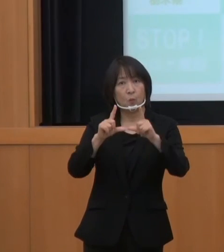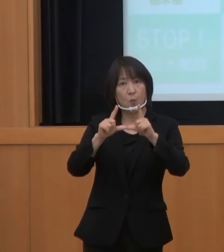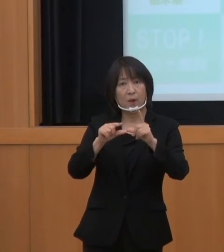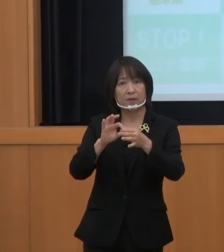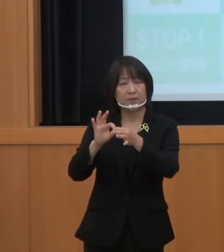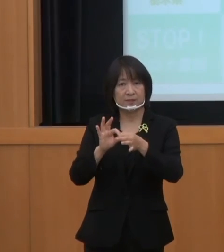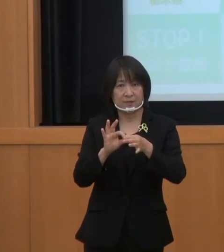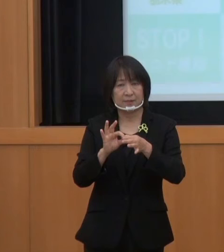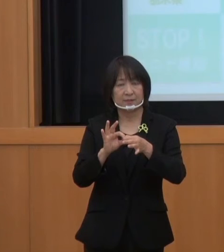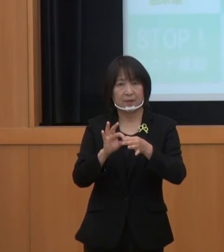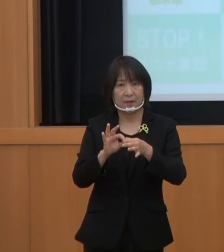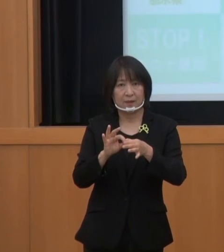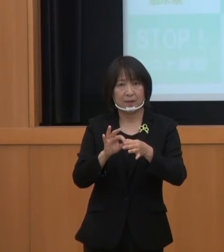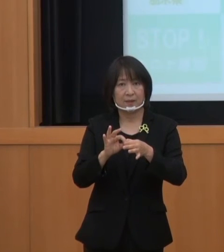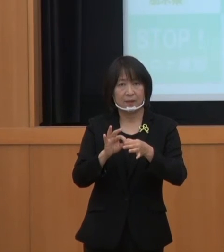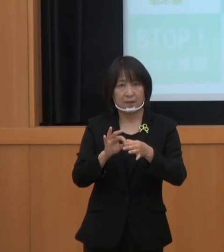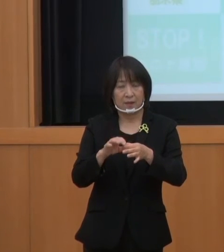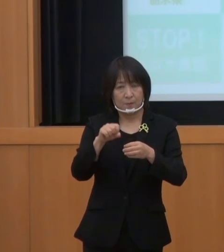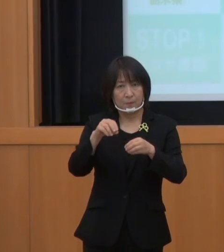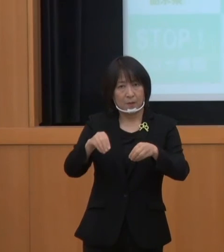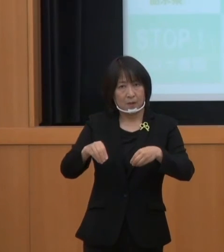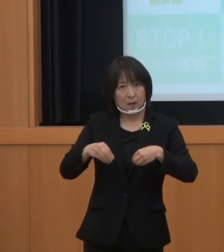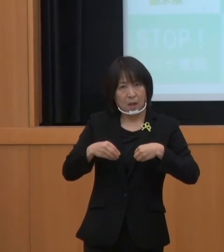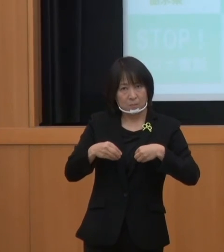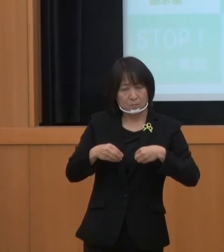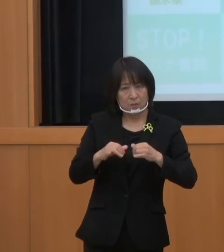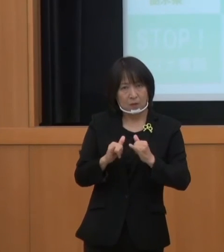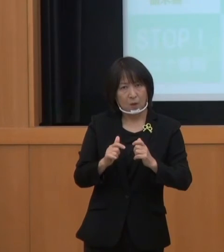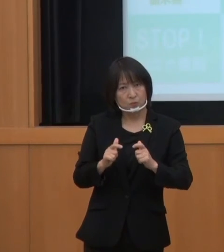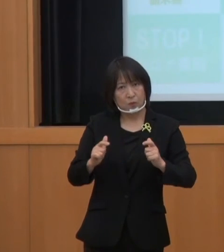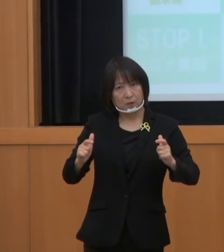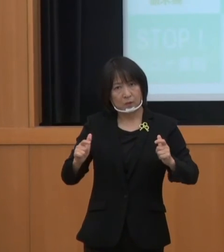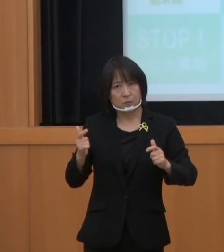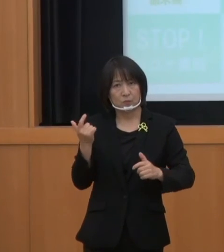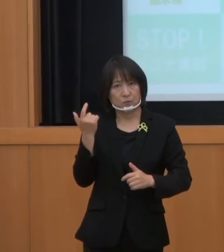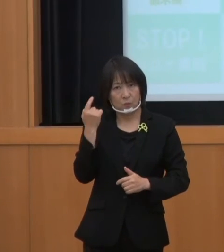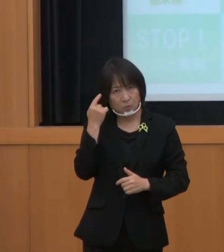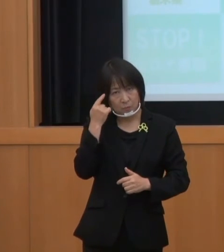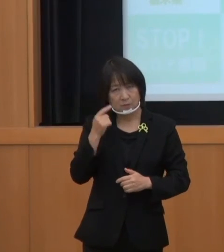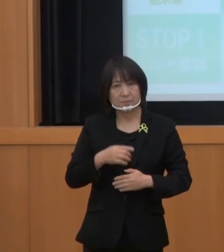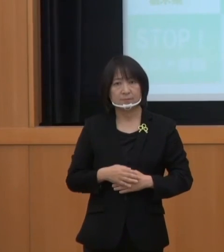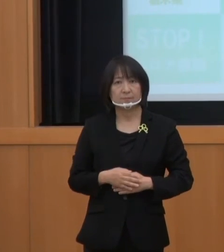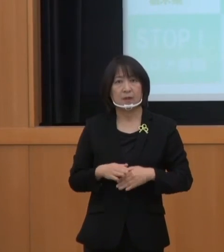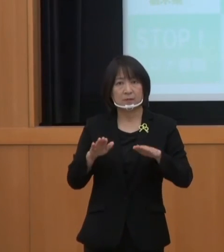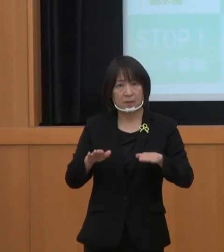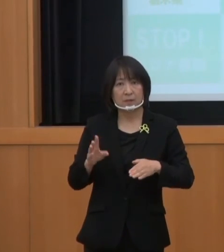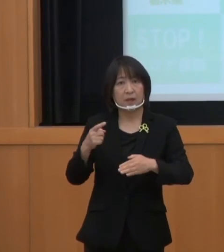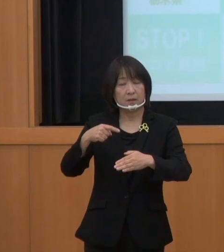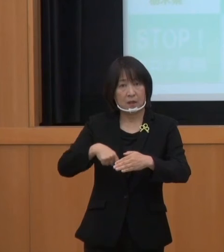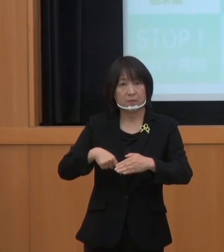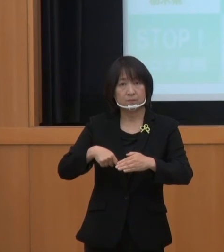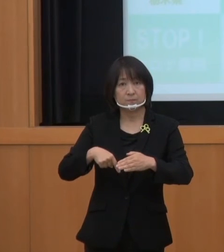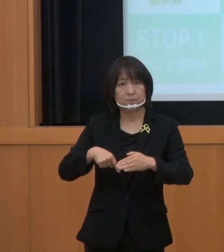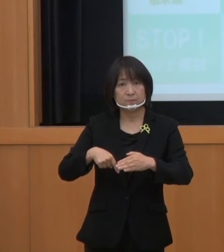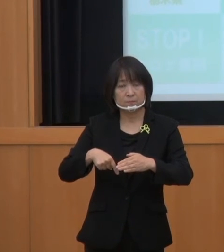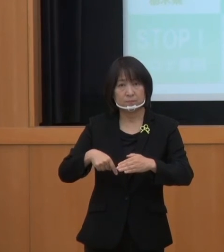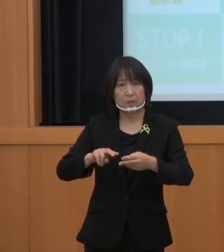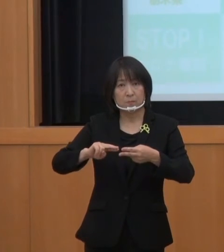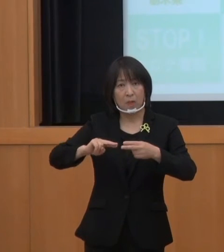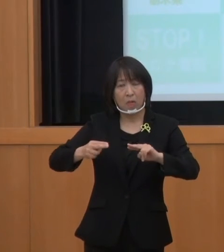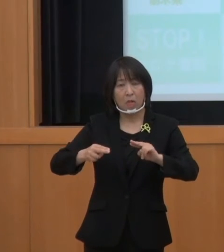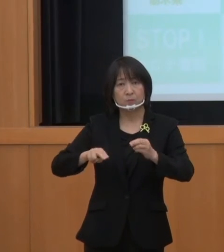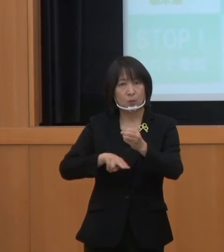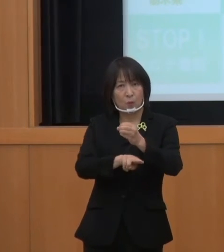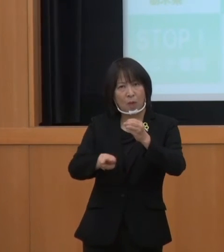ね、感染のされる方が増えているように見られるんですけれども、現在の県内 の, この変異株の状況についてどのように受け